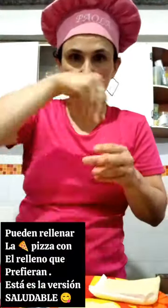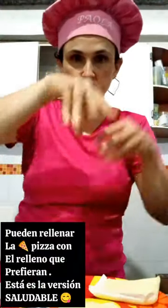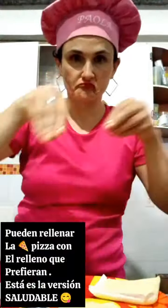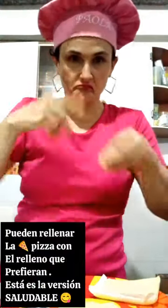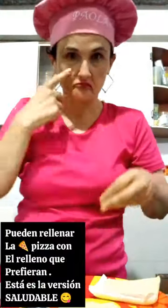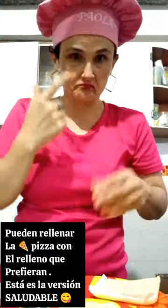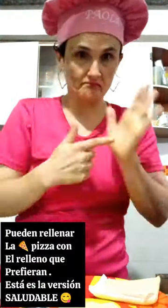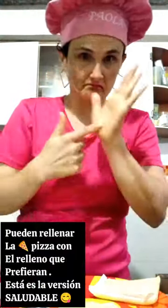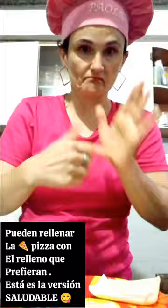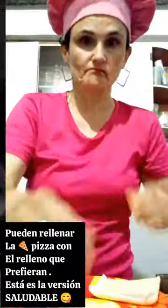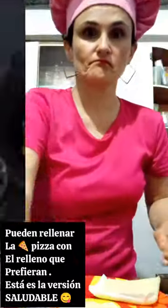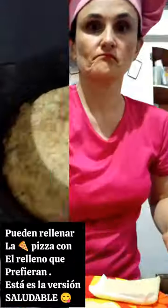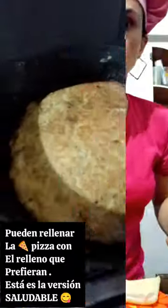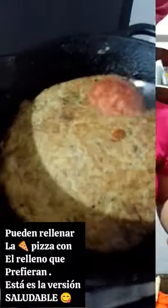mozzarella en cuadritos. Ya les muestro.